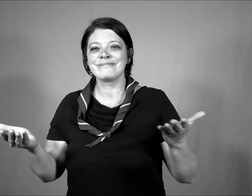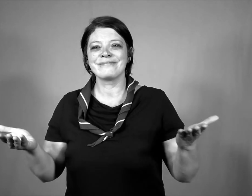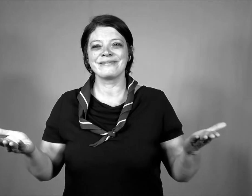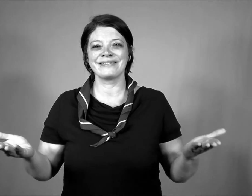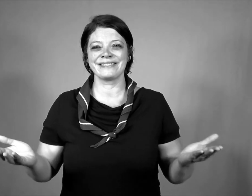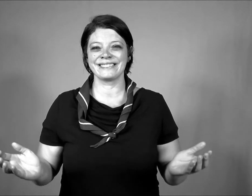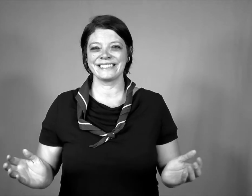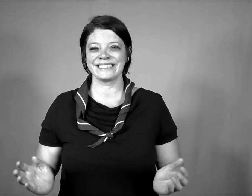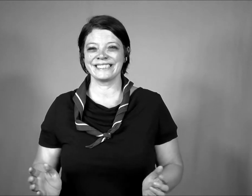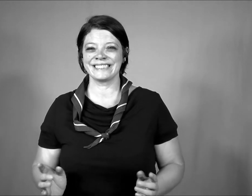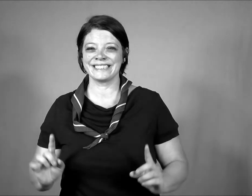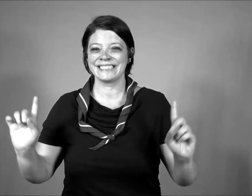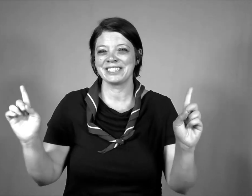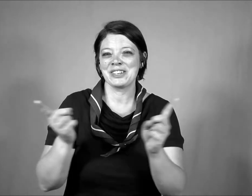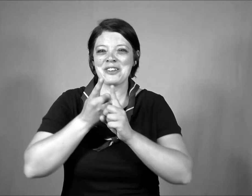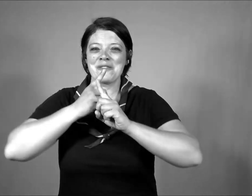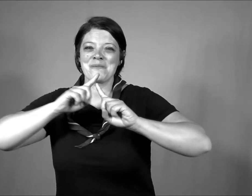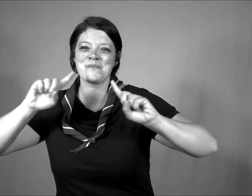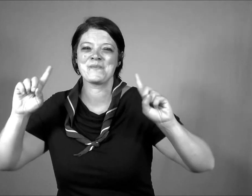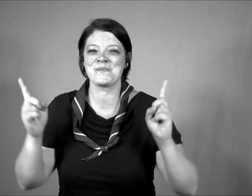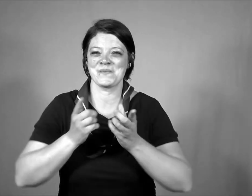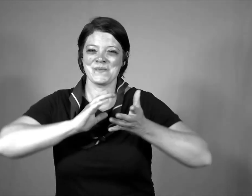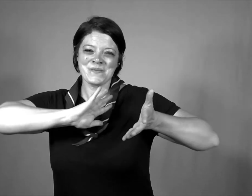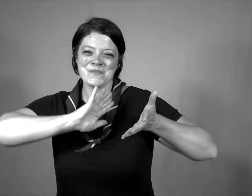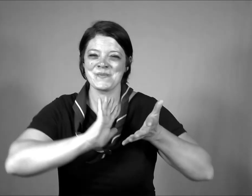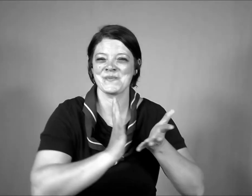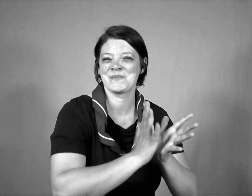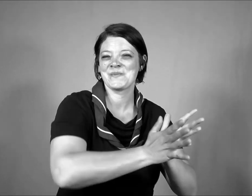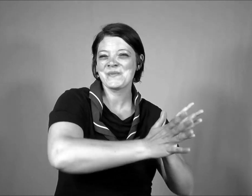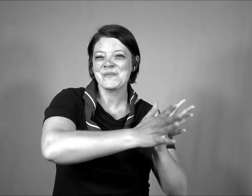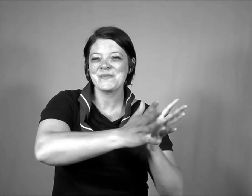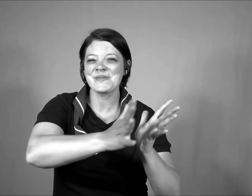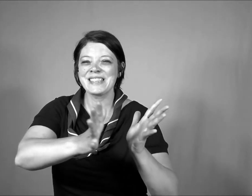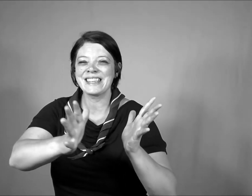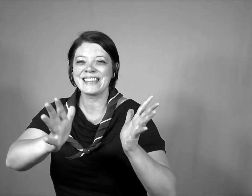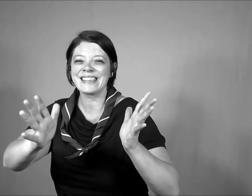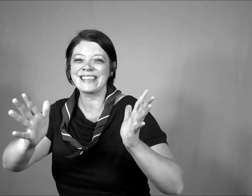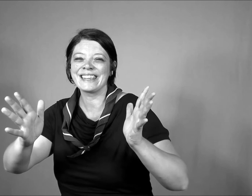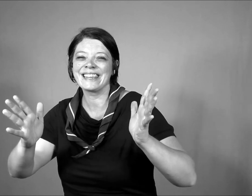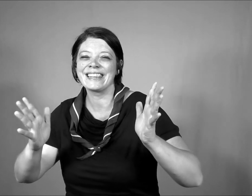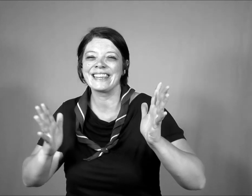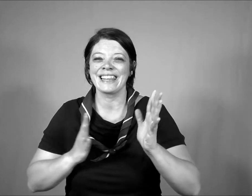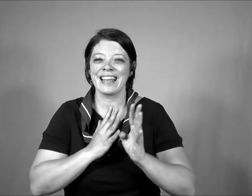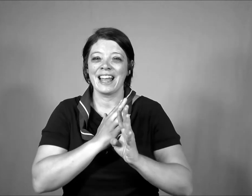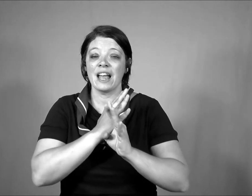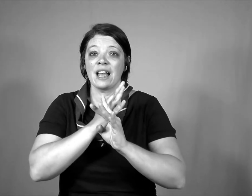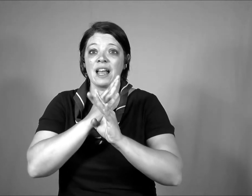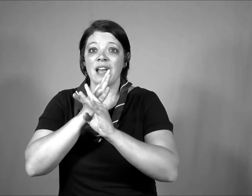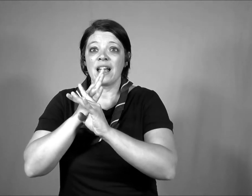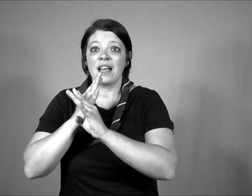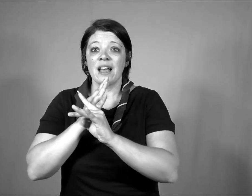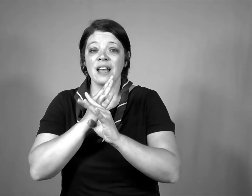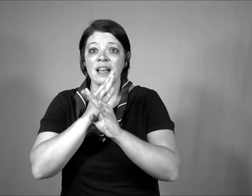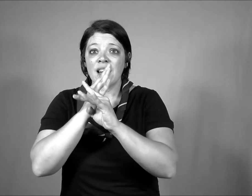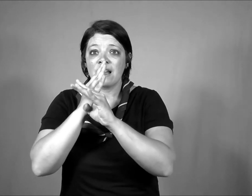battants. Nous chantons la soirée venue et